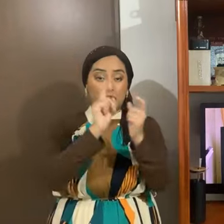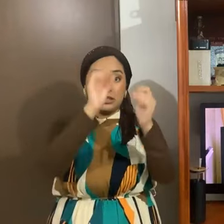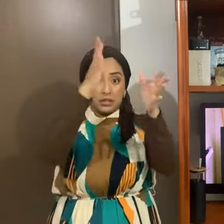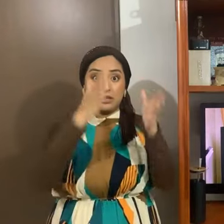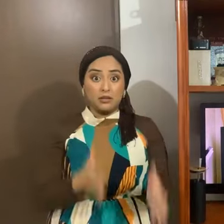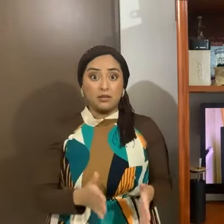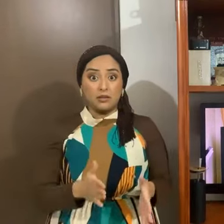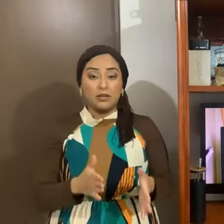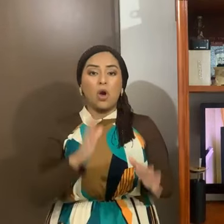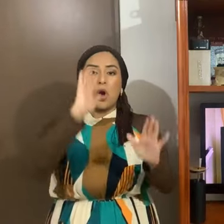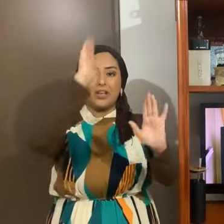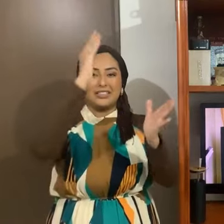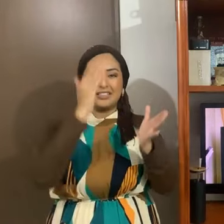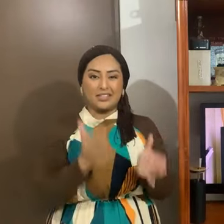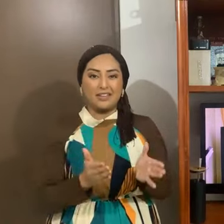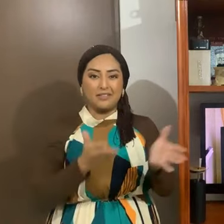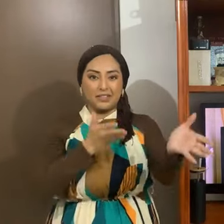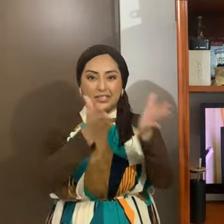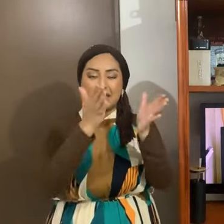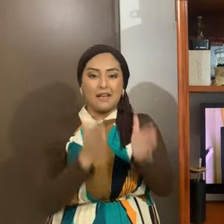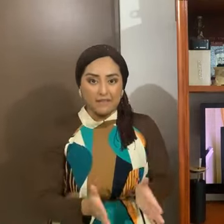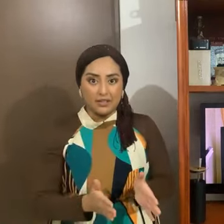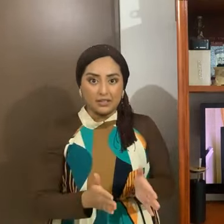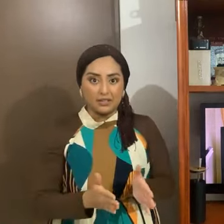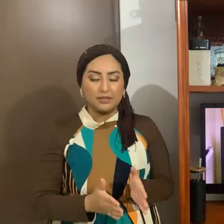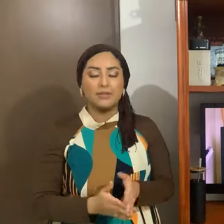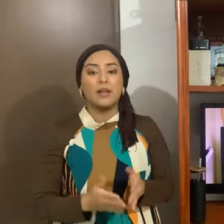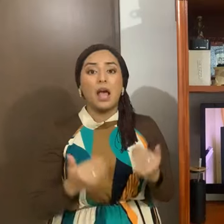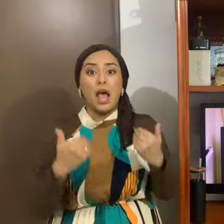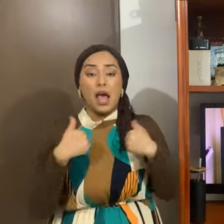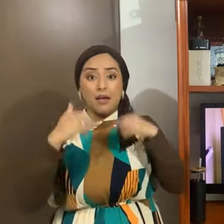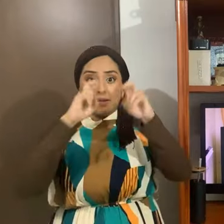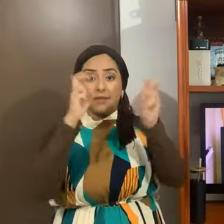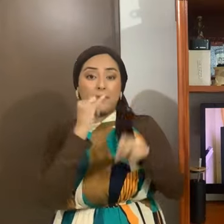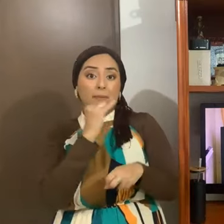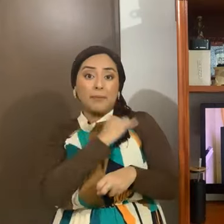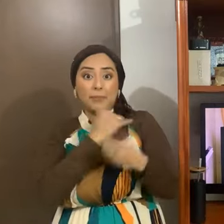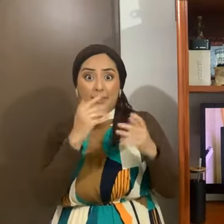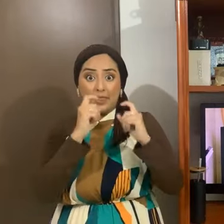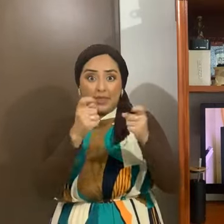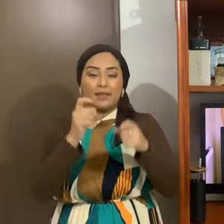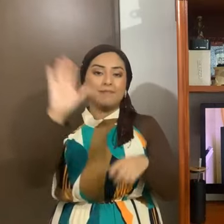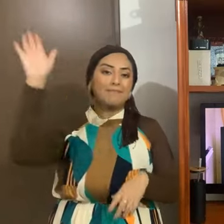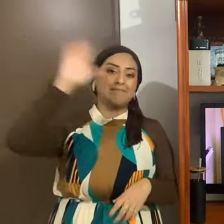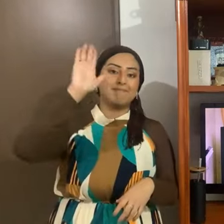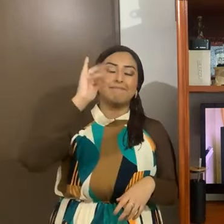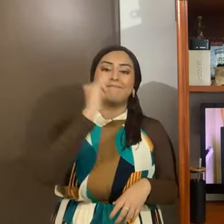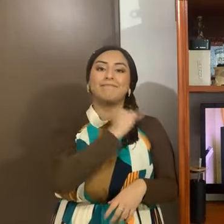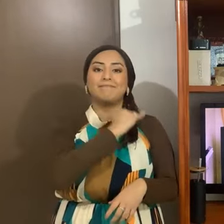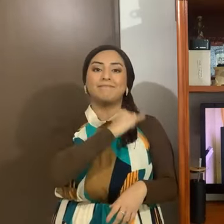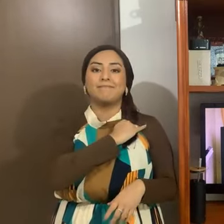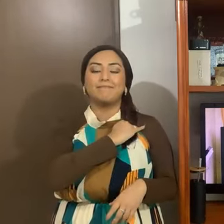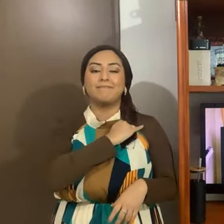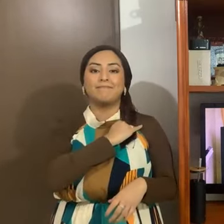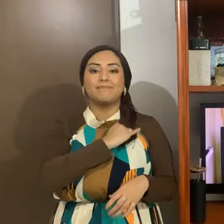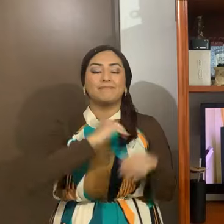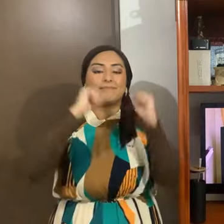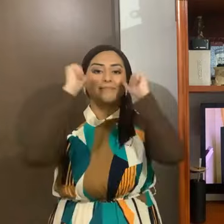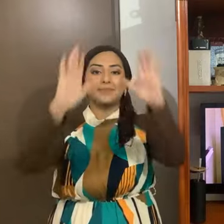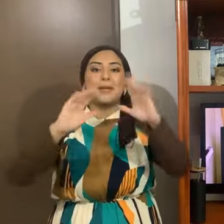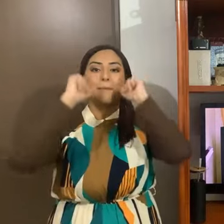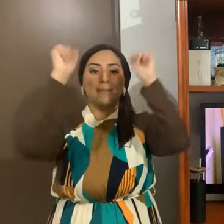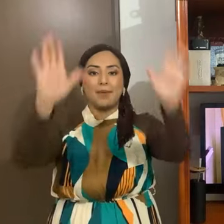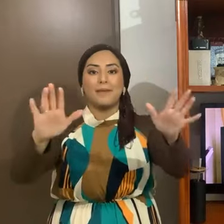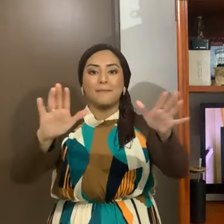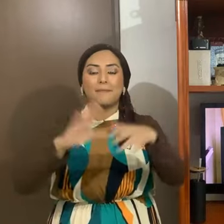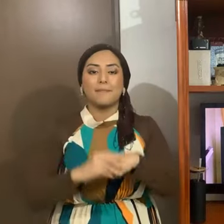un tema que pueden revisar, que nos dio nuestro amado Naví, Dr. Javier Palacios Celorio, a quien le mandamos un gran saludo y muchas